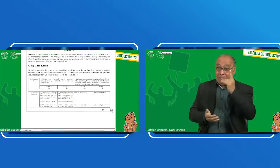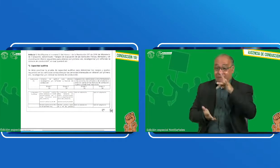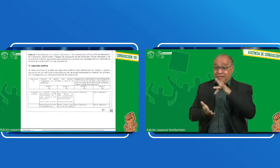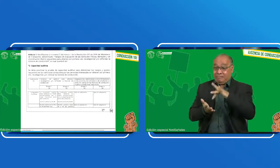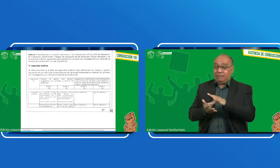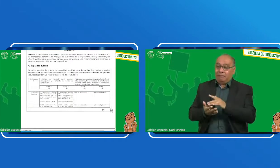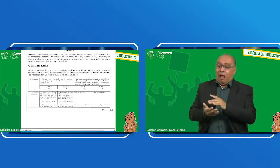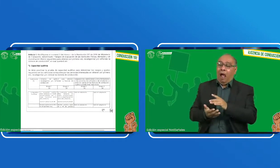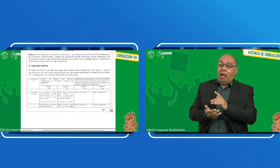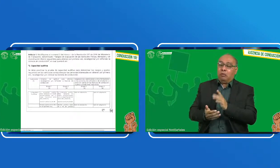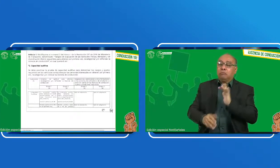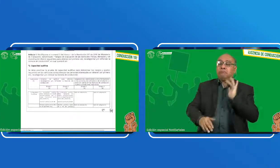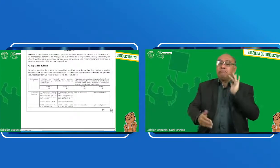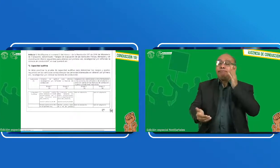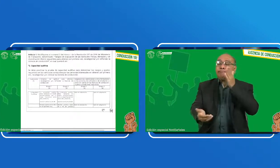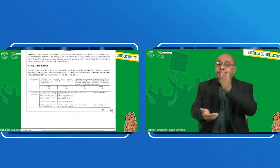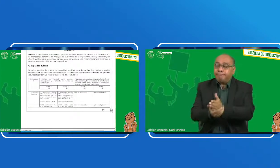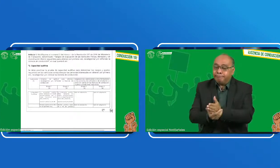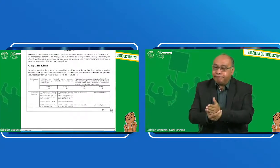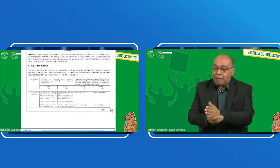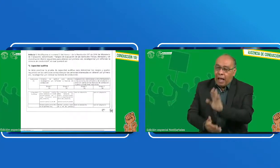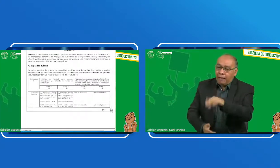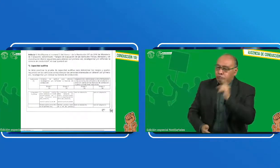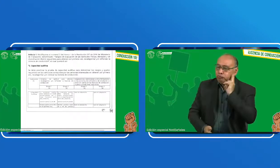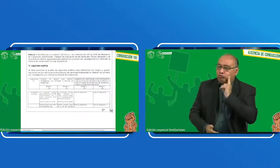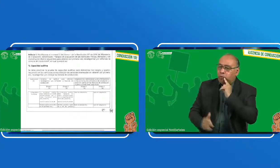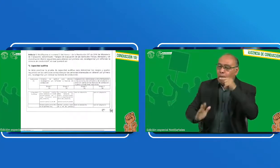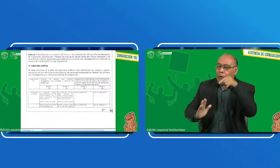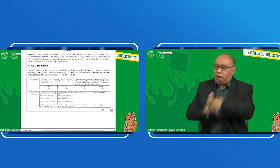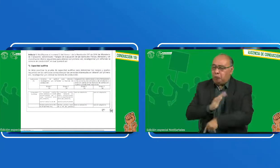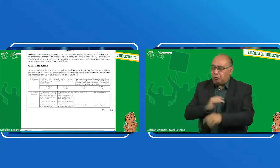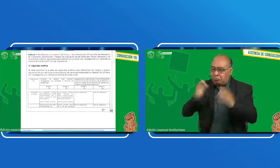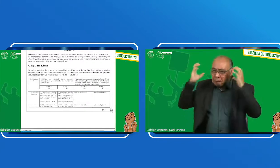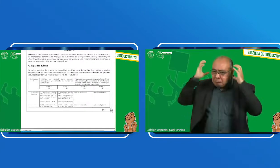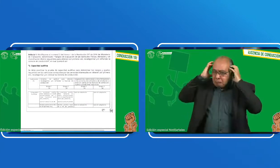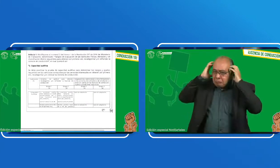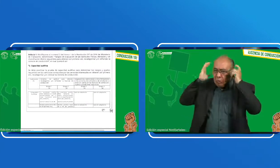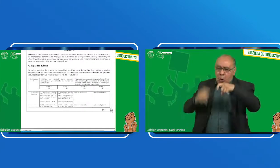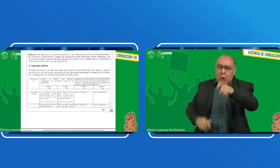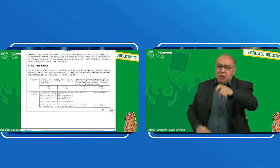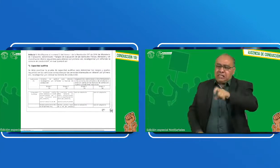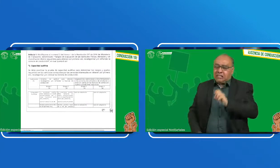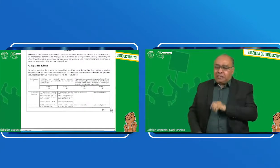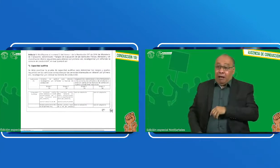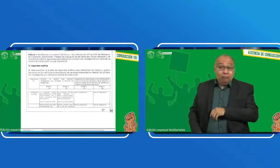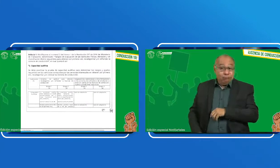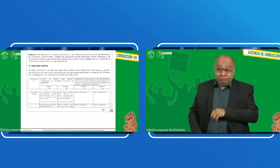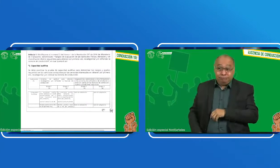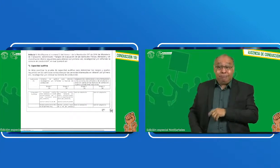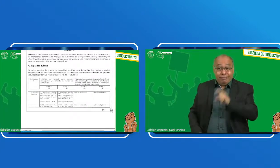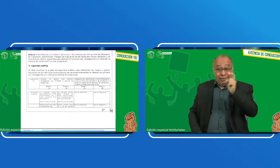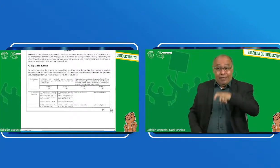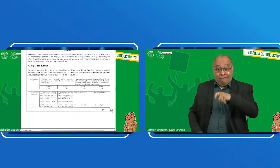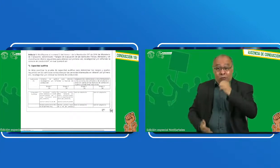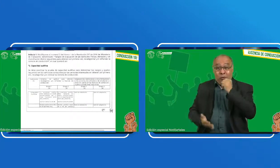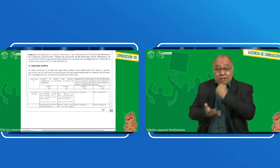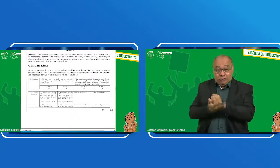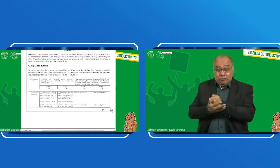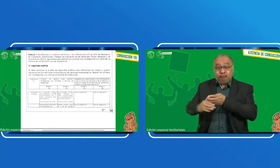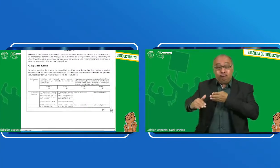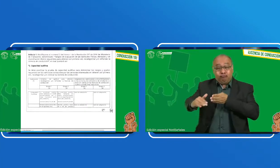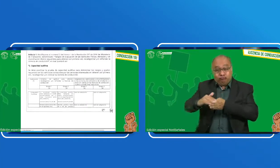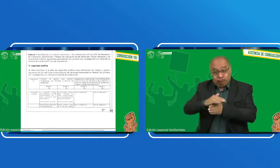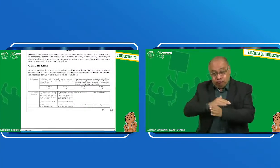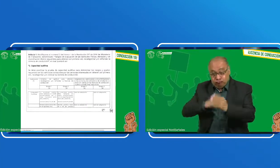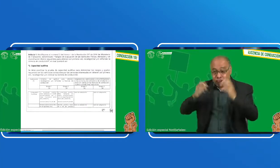durante varios meses o ese examen periódico de la audiometría, ya no es necesario. Simplemente